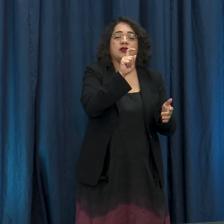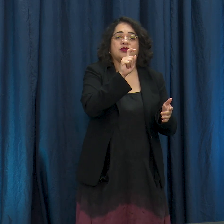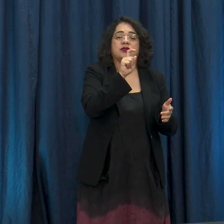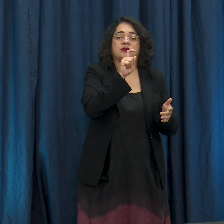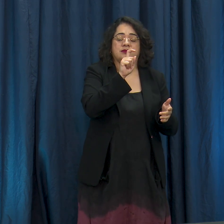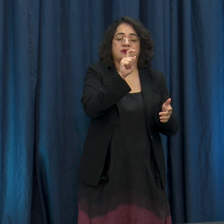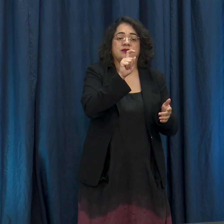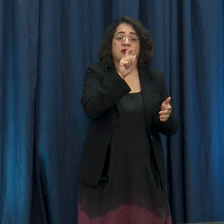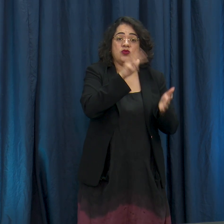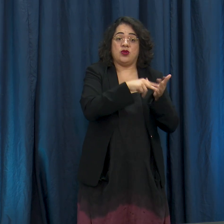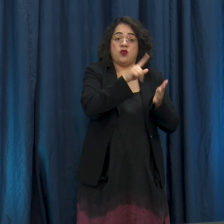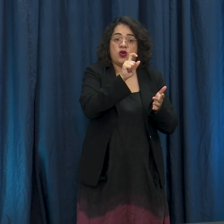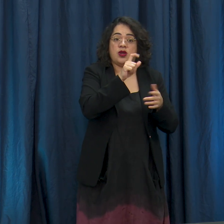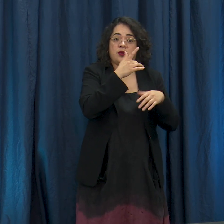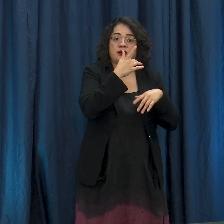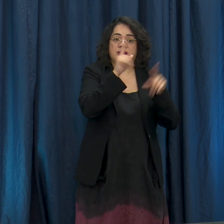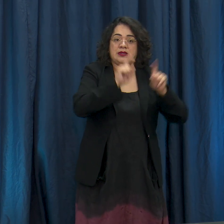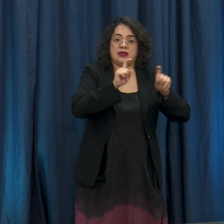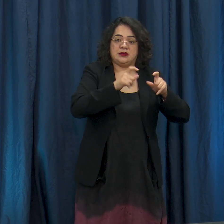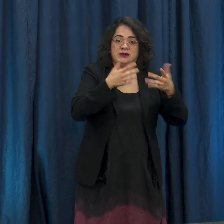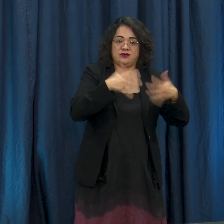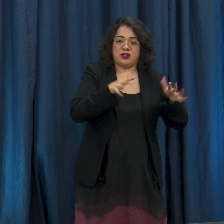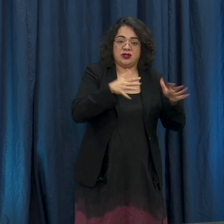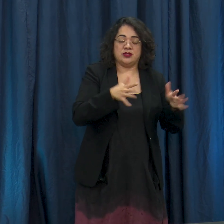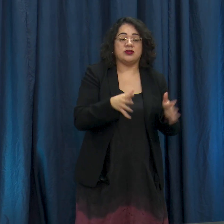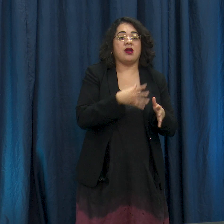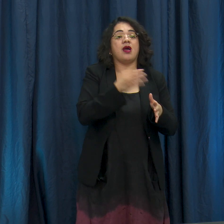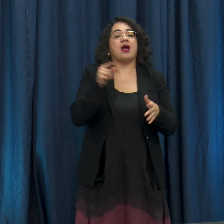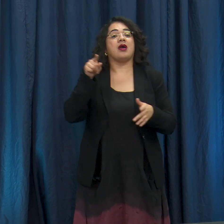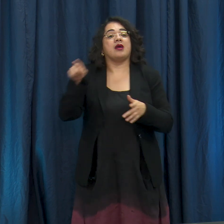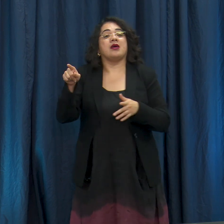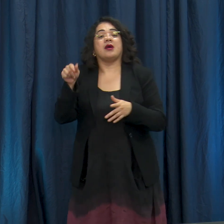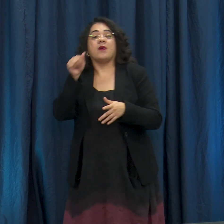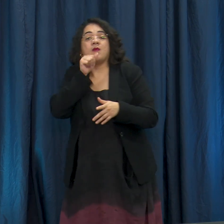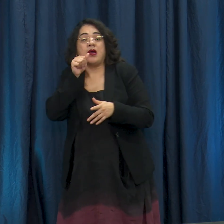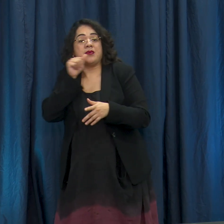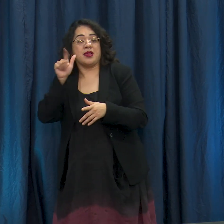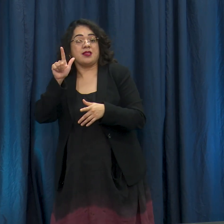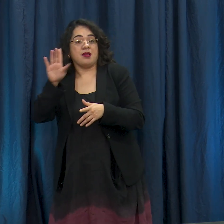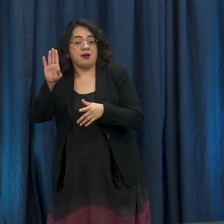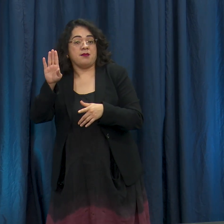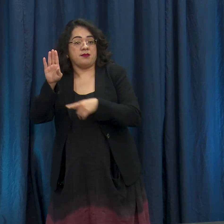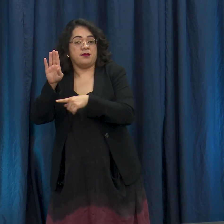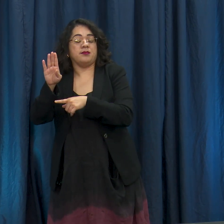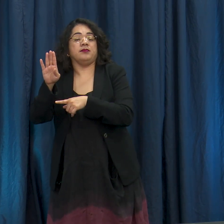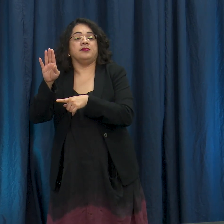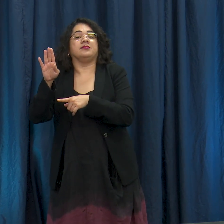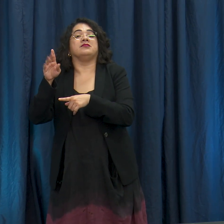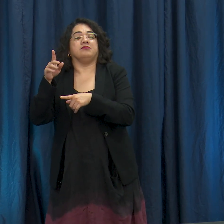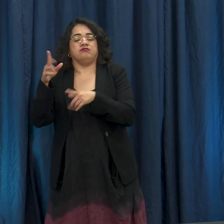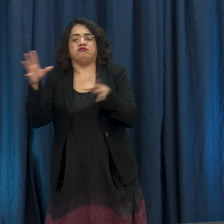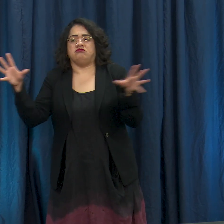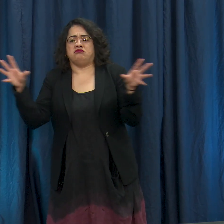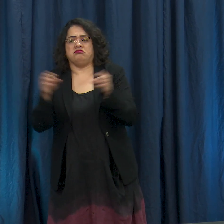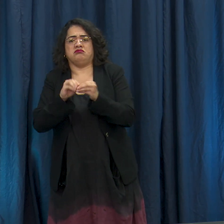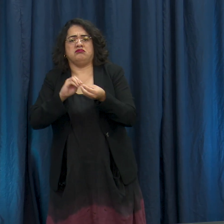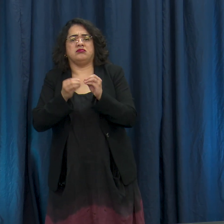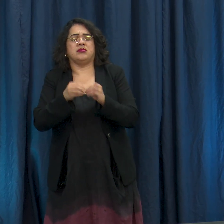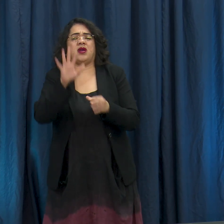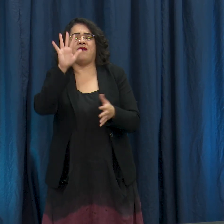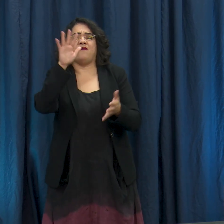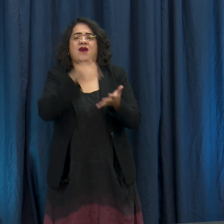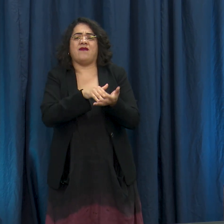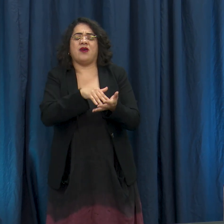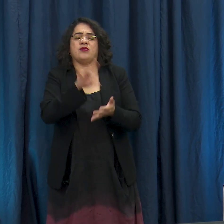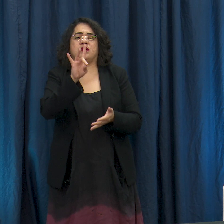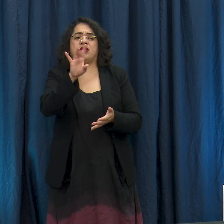autoservicio. Junto con las pruebas por laboratorios privados, han habido aproximadamente 5,800 pruebas hechas en la